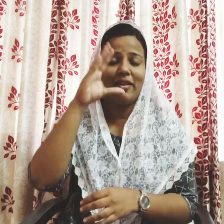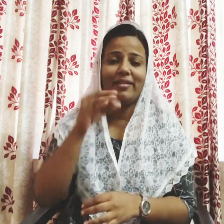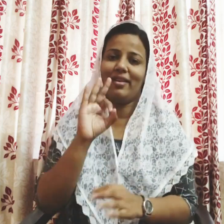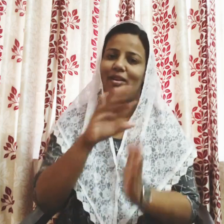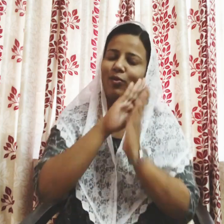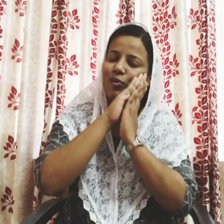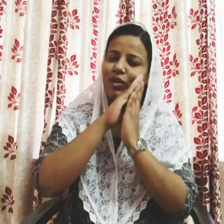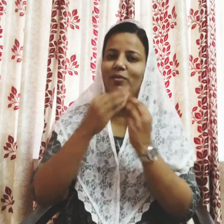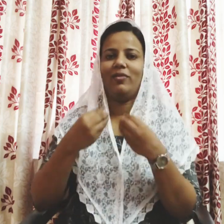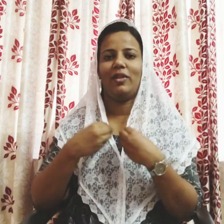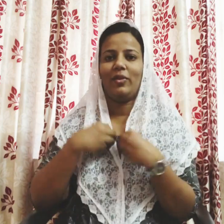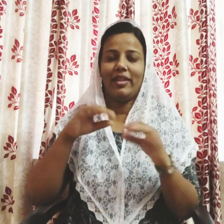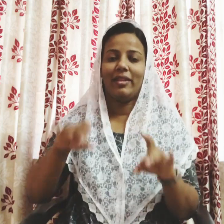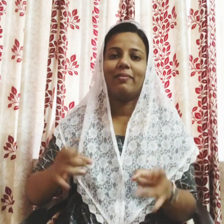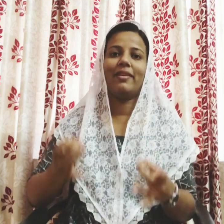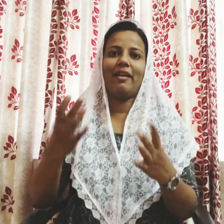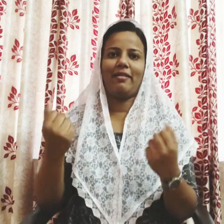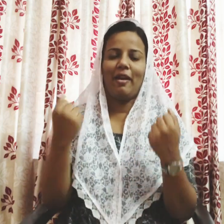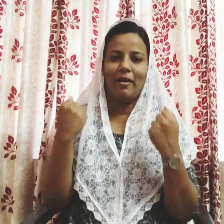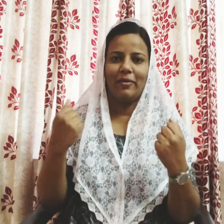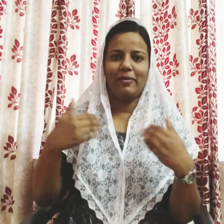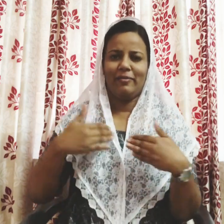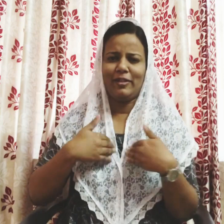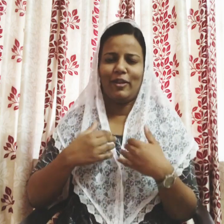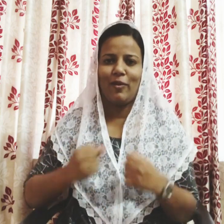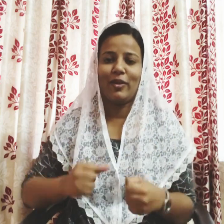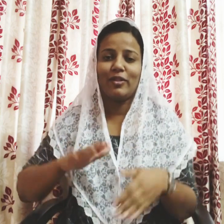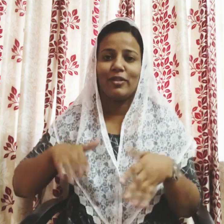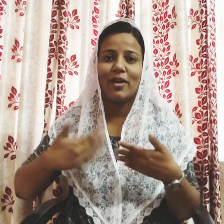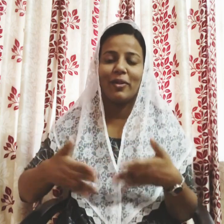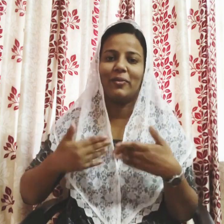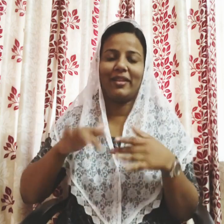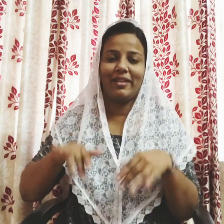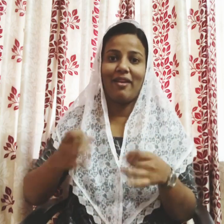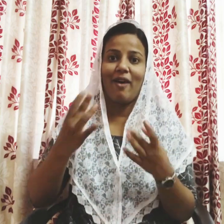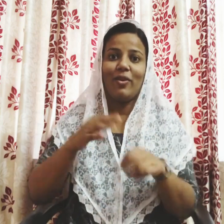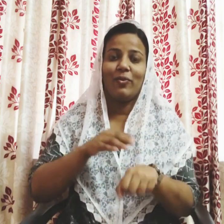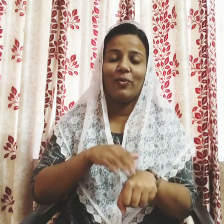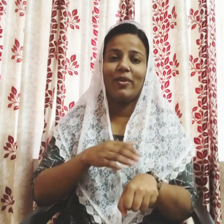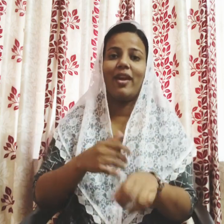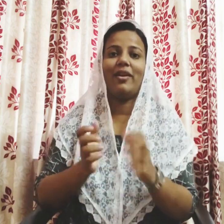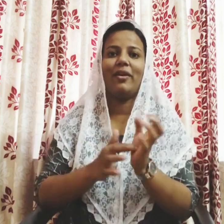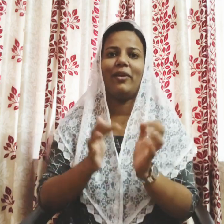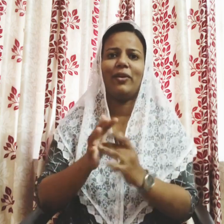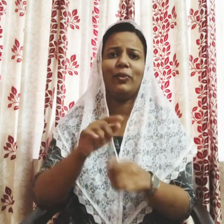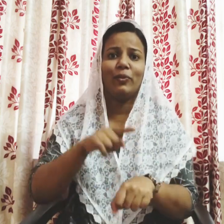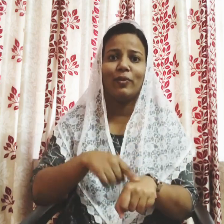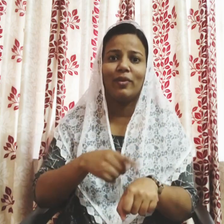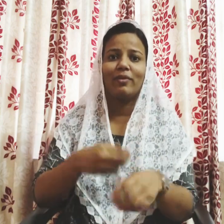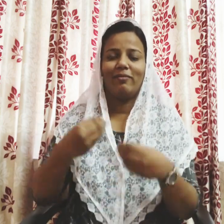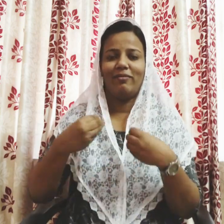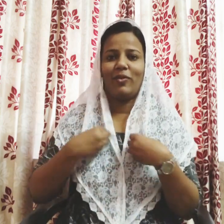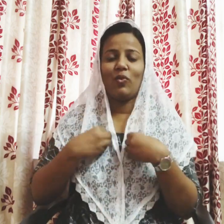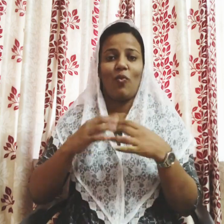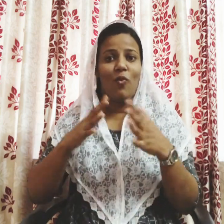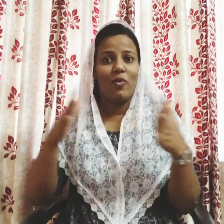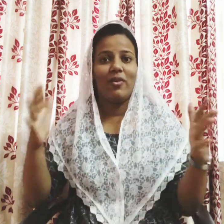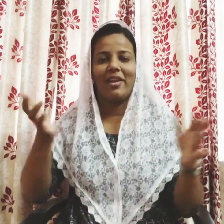നല്ല ഉറക്കം തന്നു. സ്തോത്രം. ഈ പ്രഭാതത്തിൽ ആരോഗ്യത്തോടെ, സൗഖ്യത്തോടെ, സന്തോഷത്തോടെ ഉണരുവാൻ കർത്താവ് നമുക്ക് അവസരം തന്നിരിക്കുക. ആ വലിയ